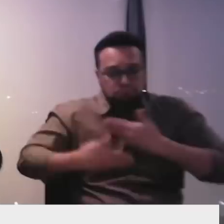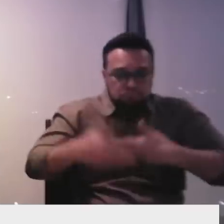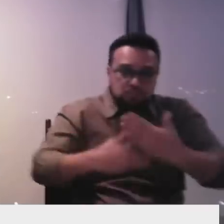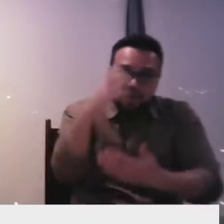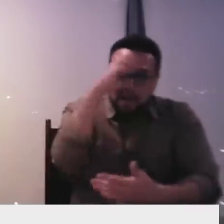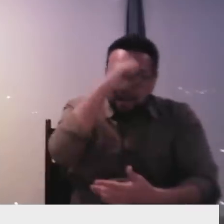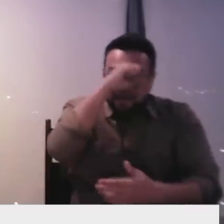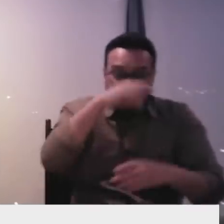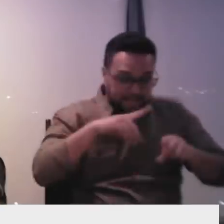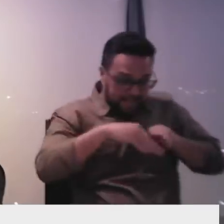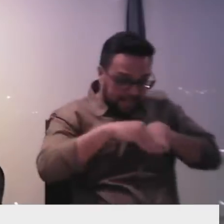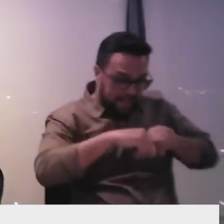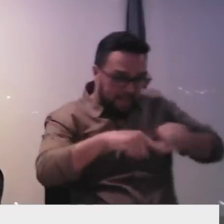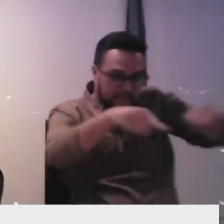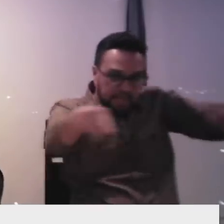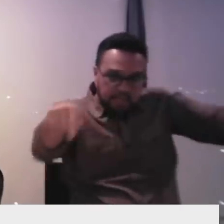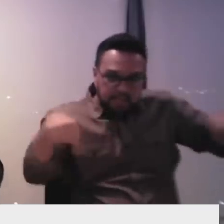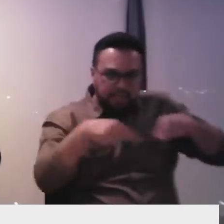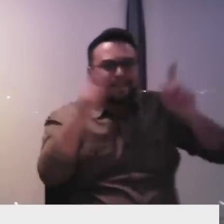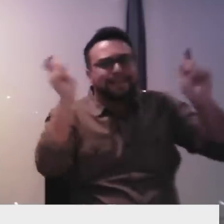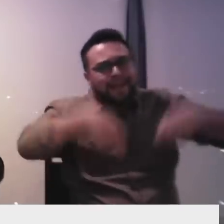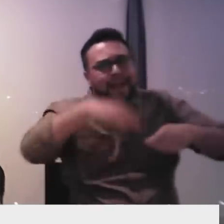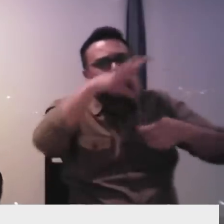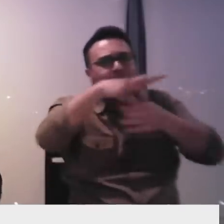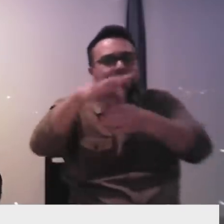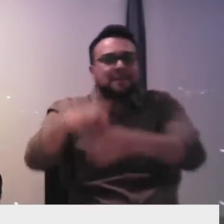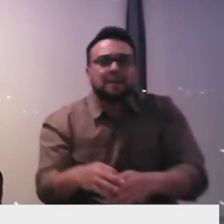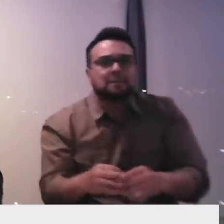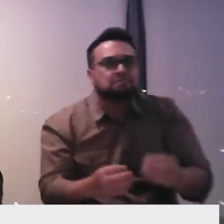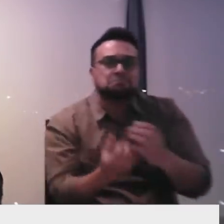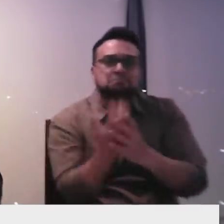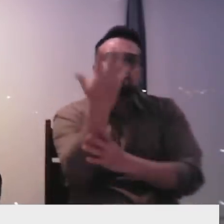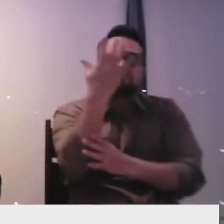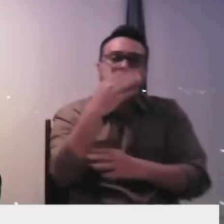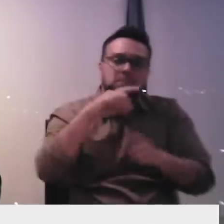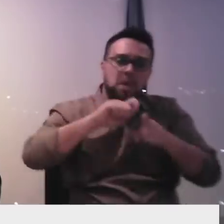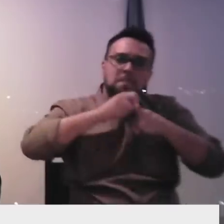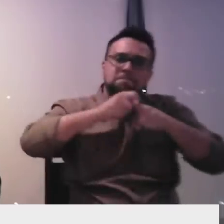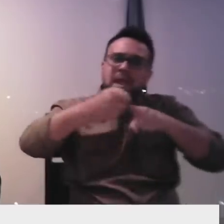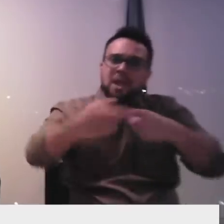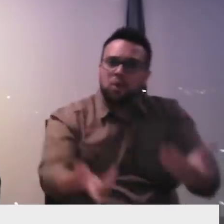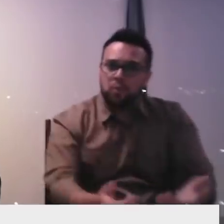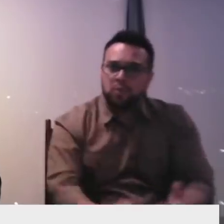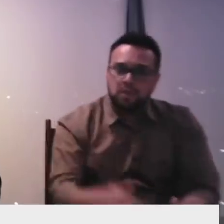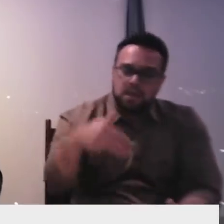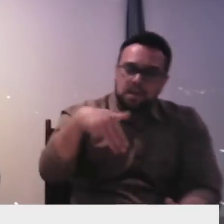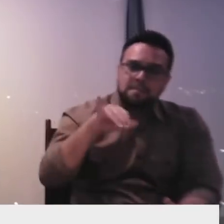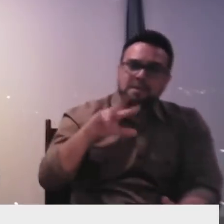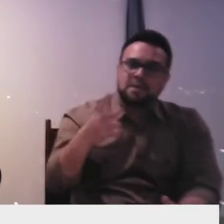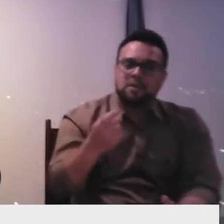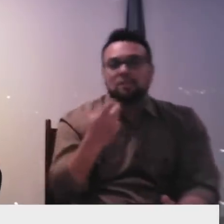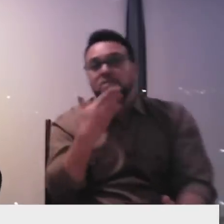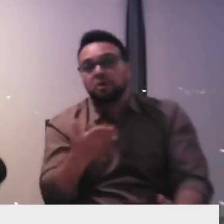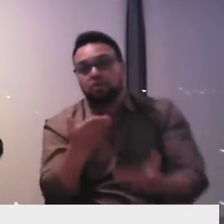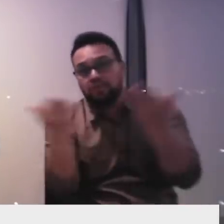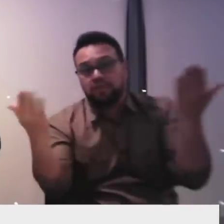Tem um terreninho na tua casa? Tem, para você plantar alguma coisa. Nem que seja um pé de milho. Aproveitar o momento, Tarcísio, fazer um apelo ao pessoal. E, pessoal,